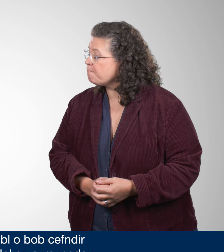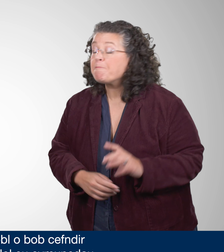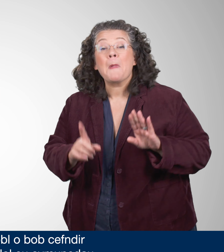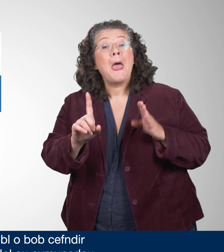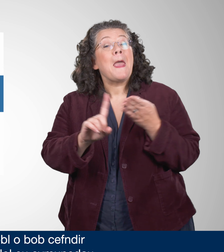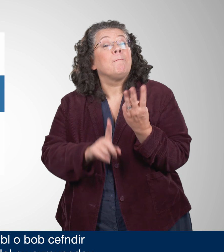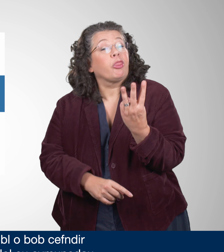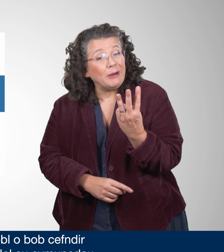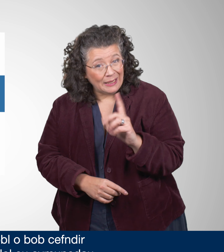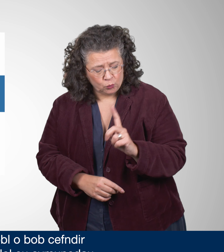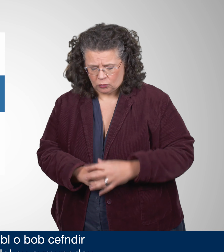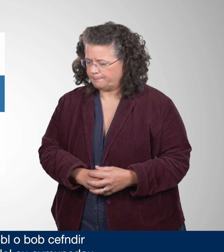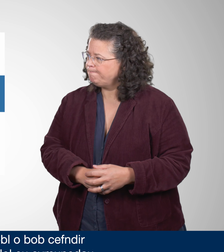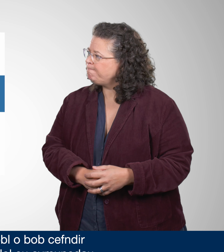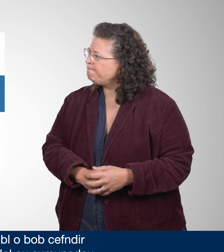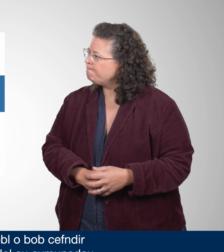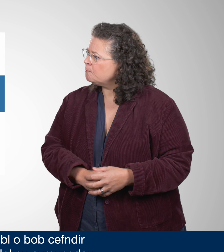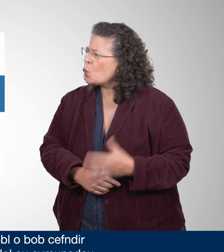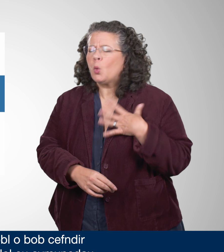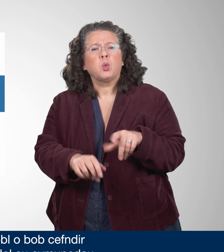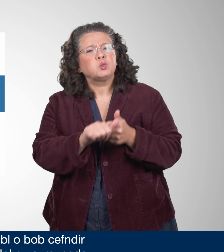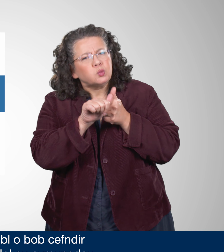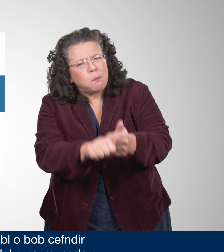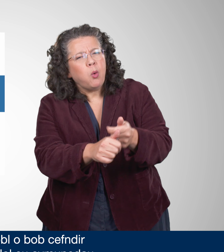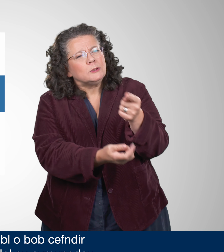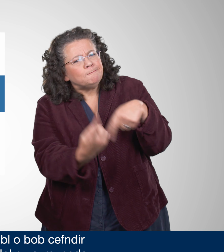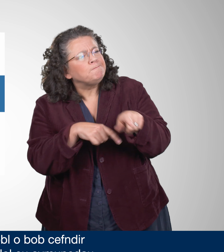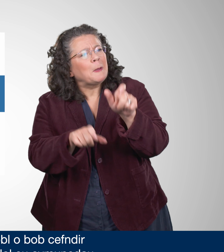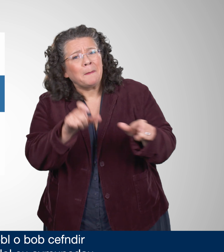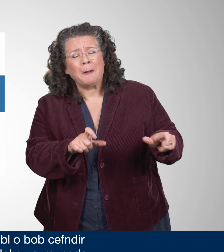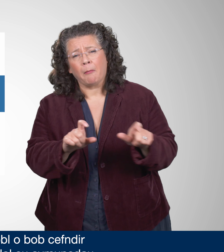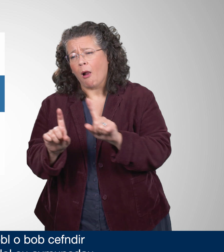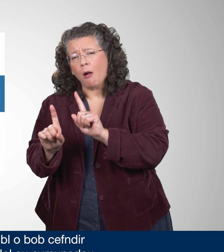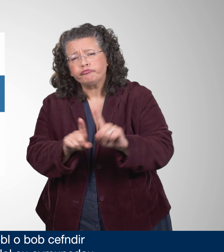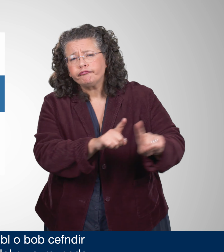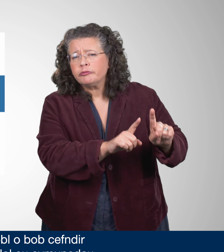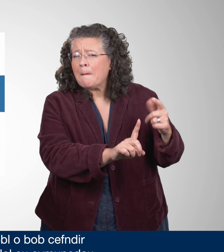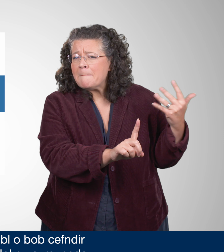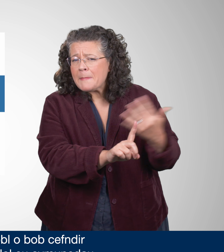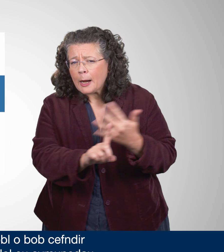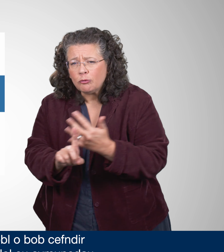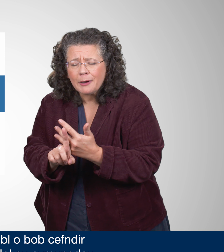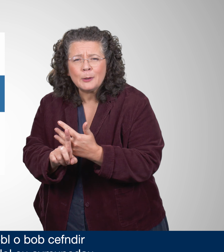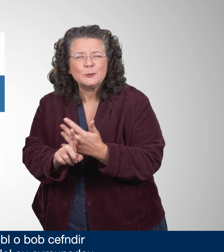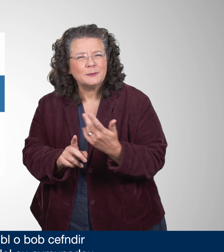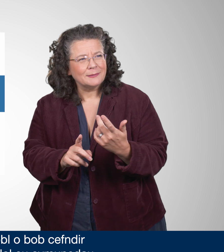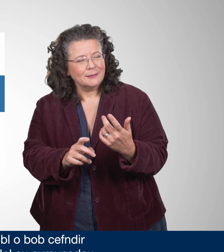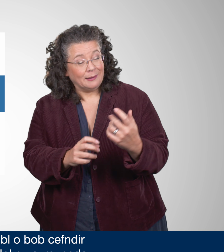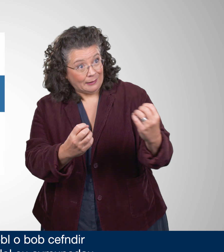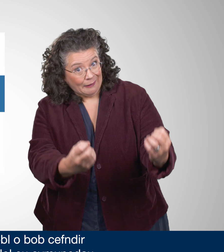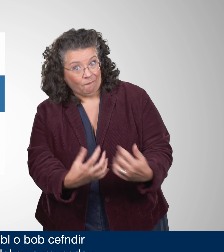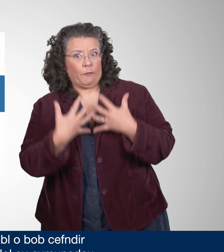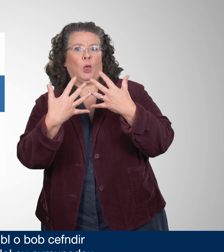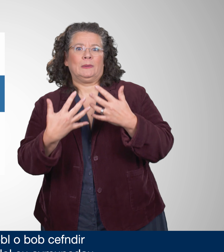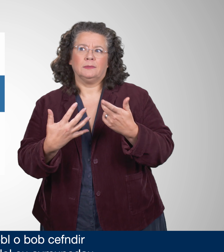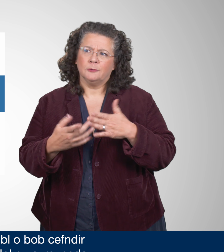Nod 3 yw cefnogi pobl o bob cefndir i